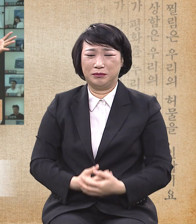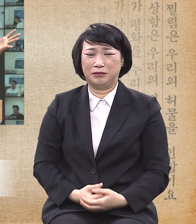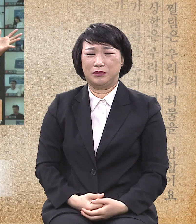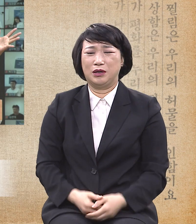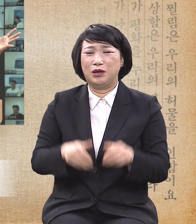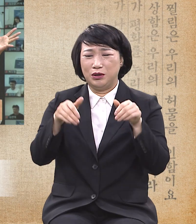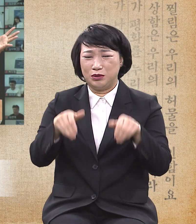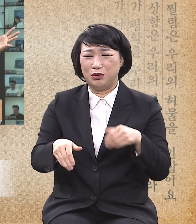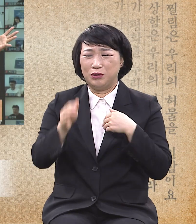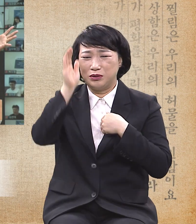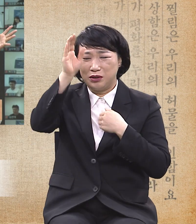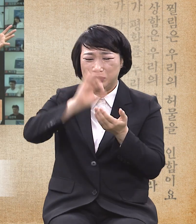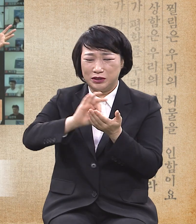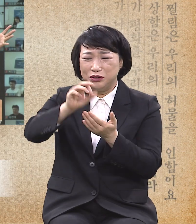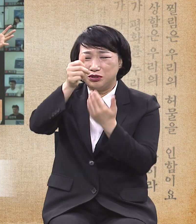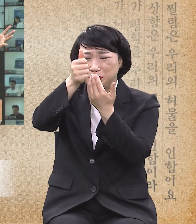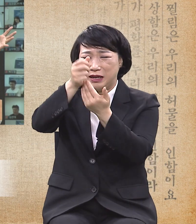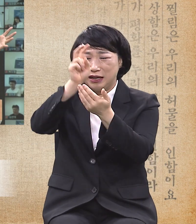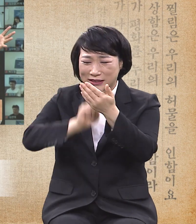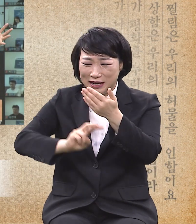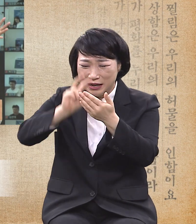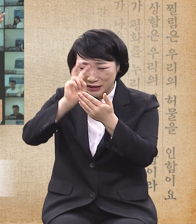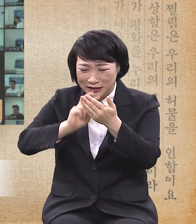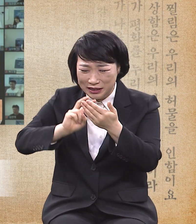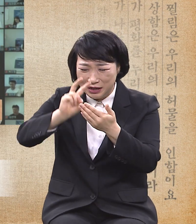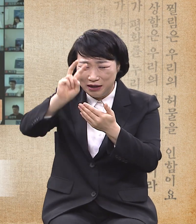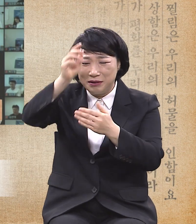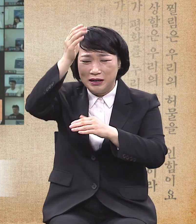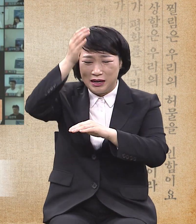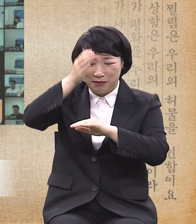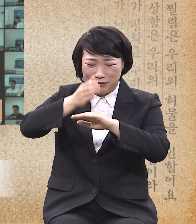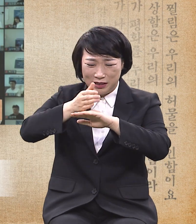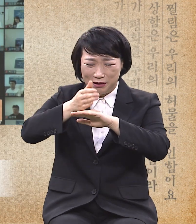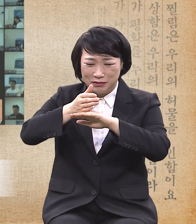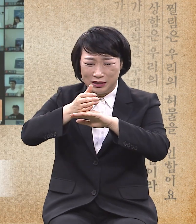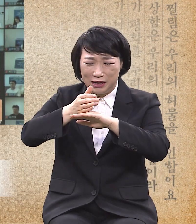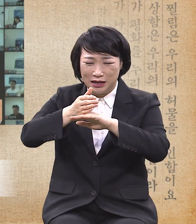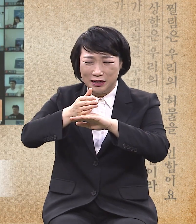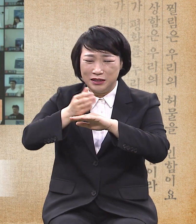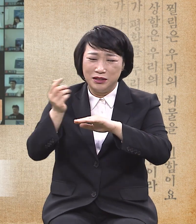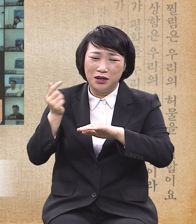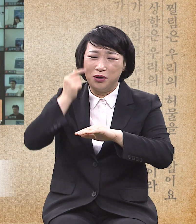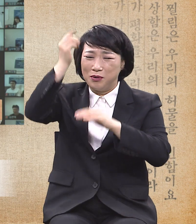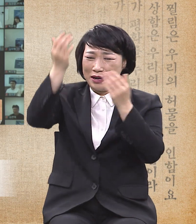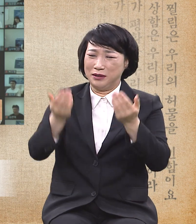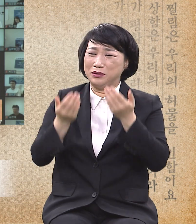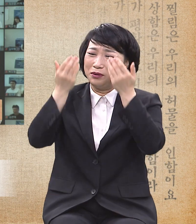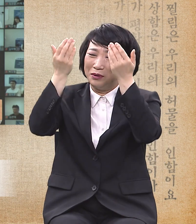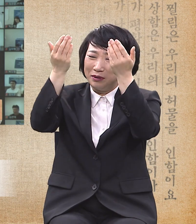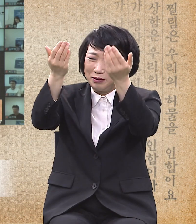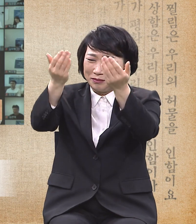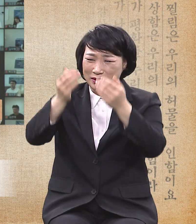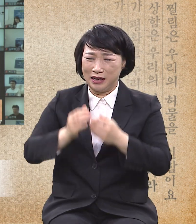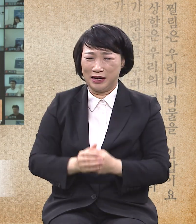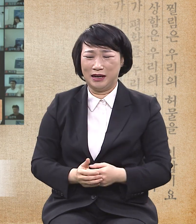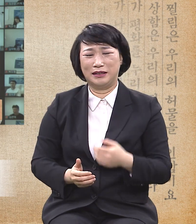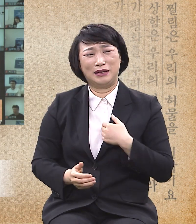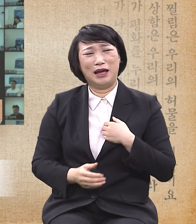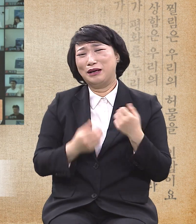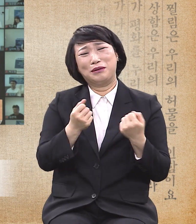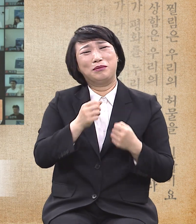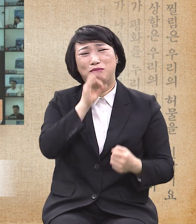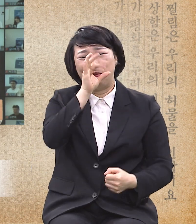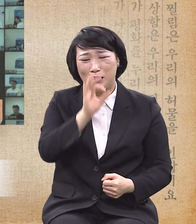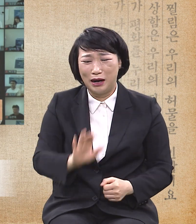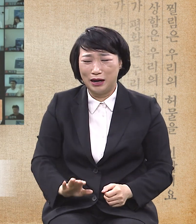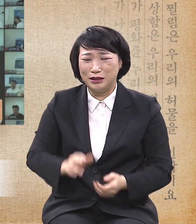종을 써주신 주님을 찬양합니다. 감사합니다. 영광 돌립니다. 나는 할 수